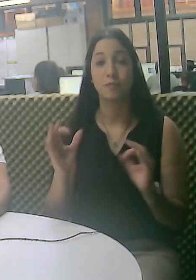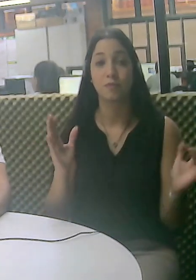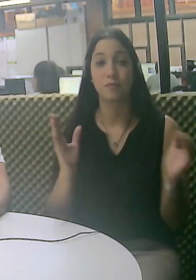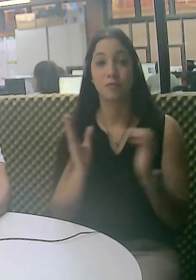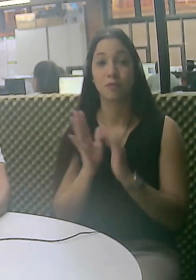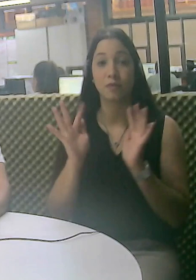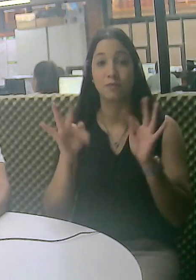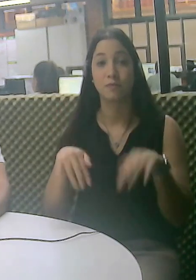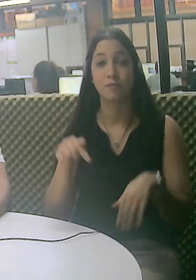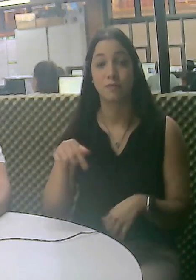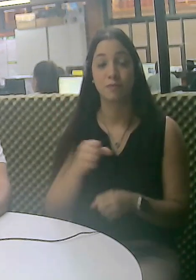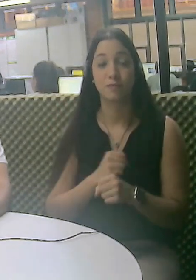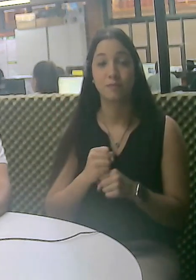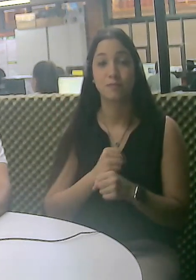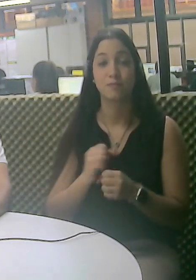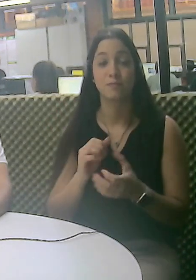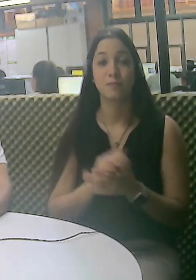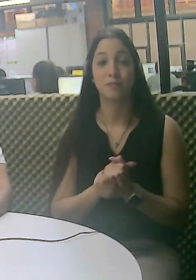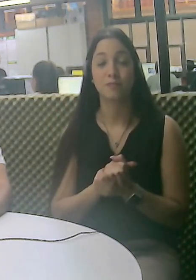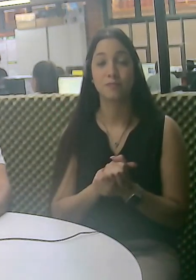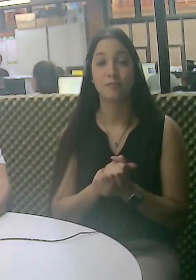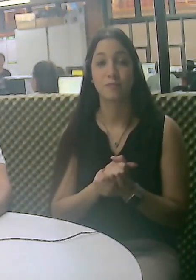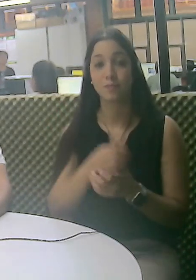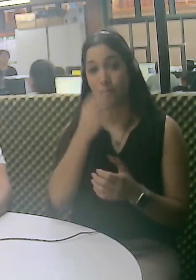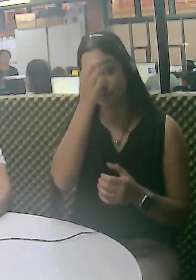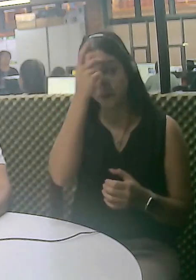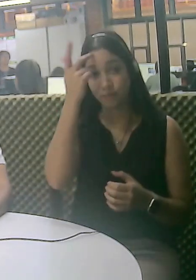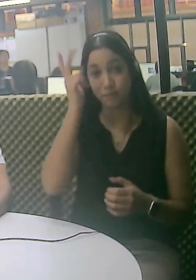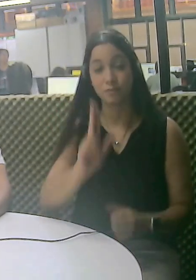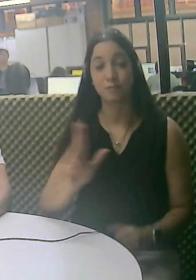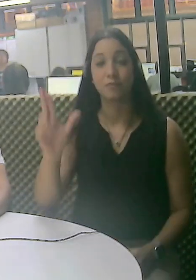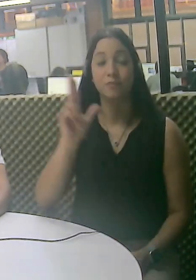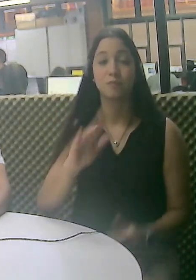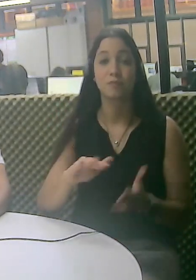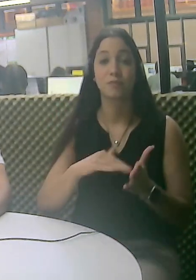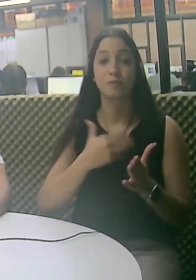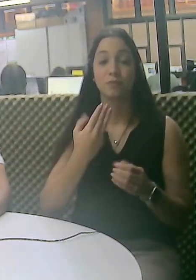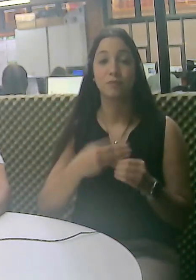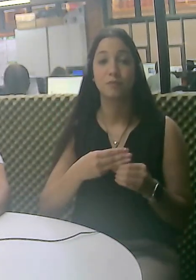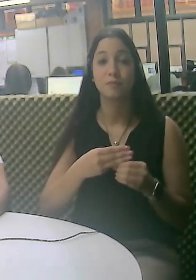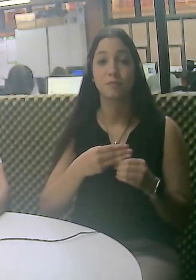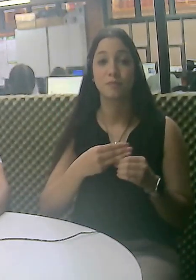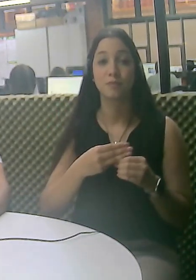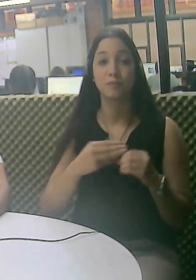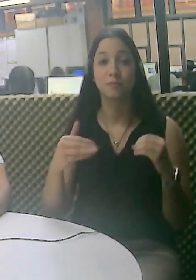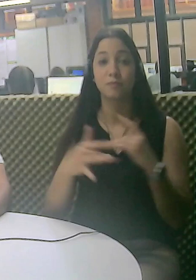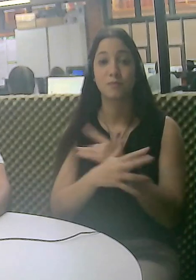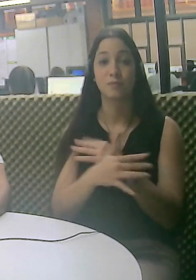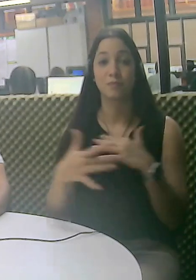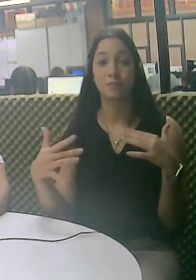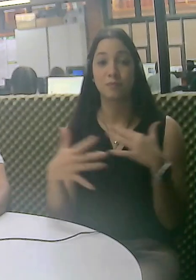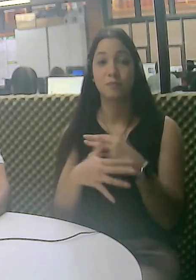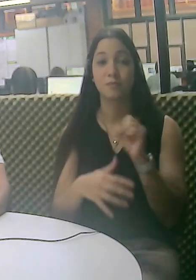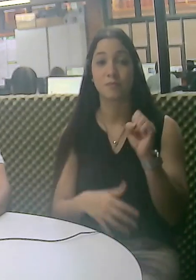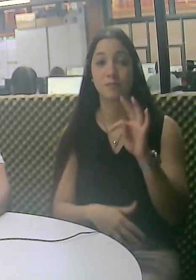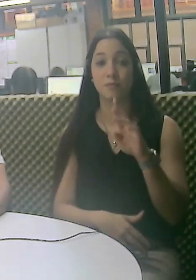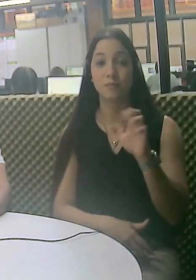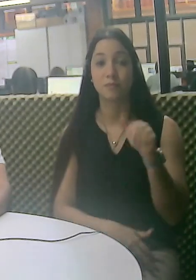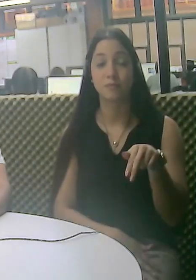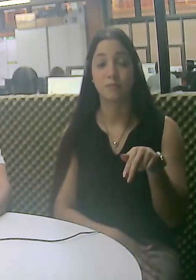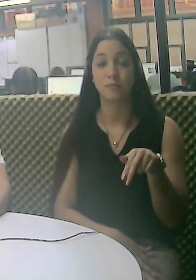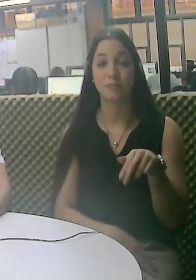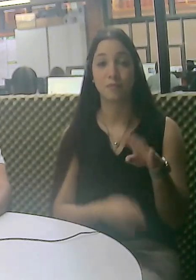fim deste ano. A Prefeitura de Uberlândia, por meio da Secretaria Municipal de Trânsito e Transportes, a